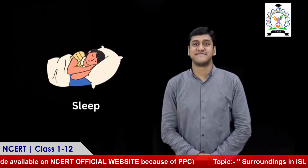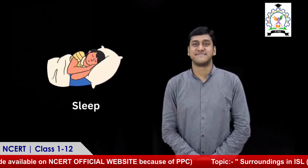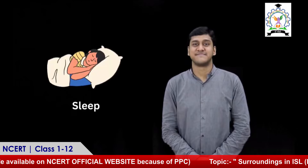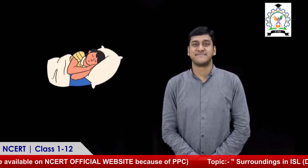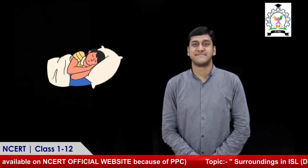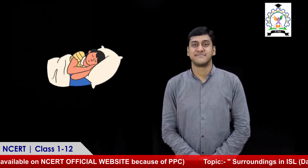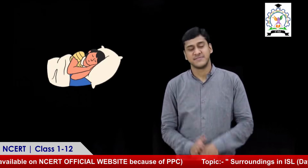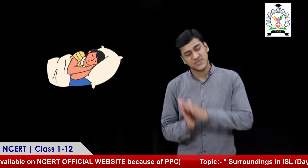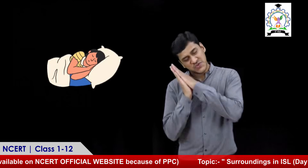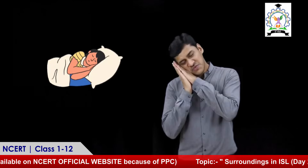सोना,